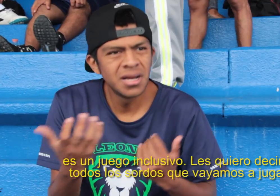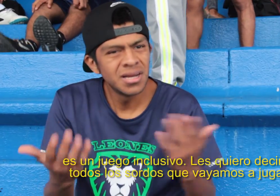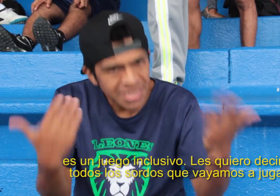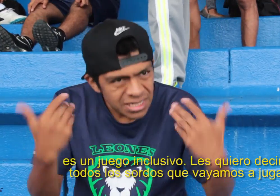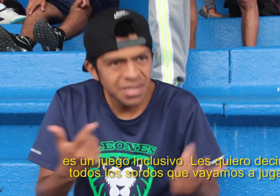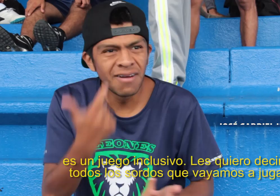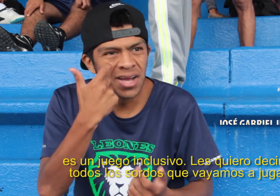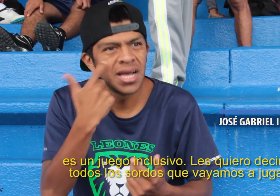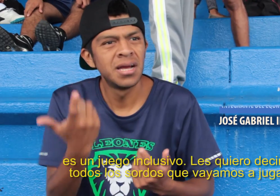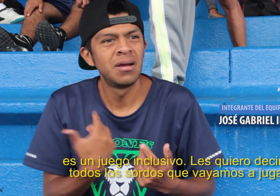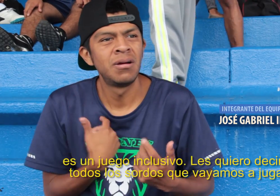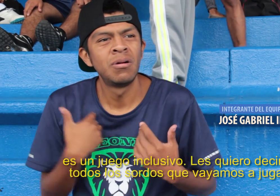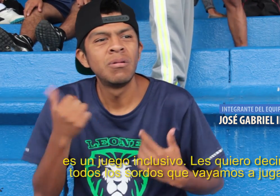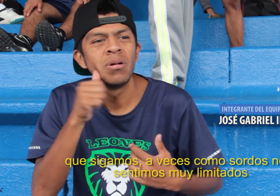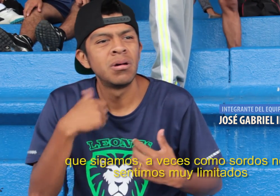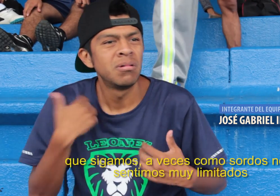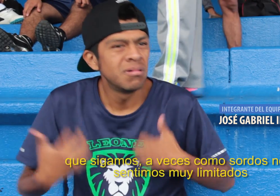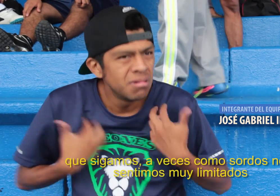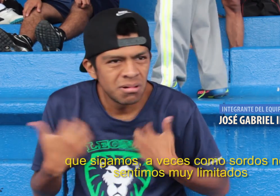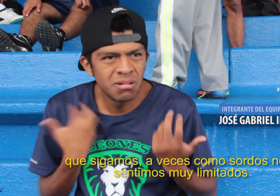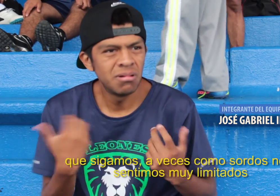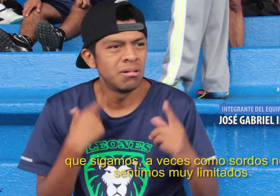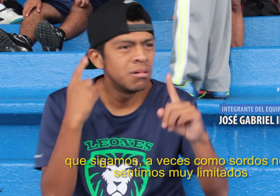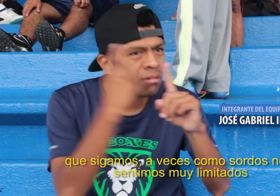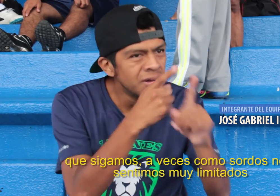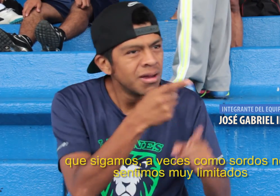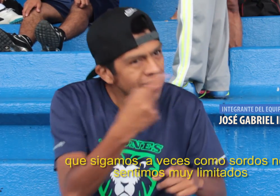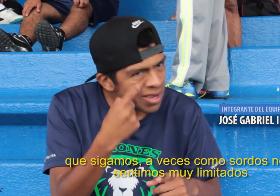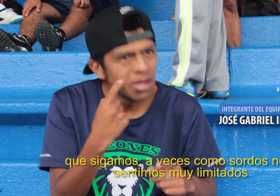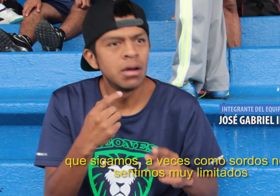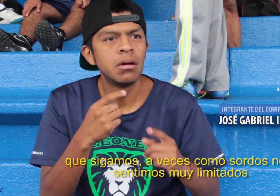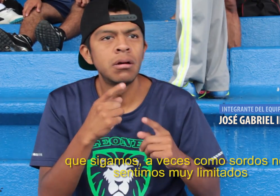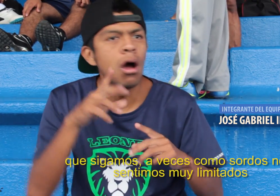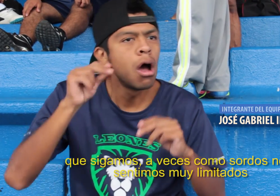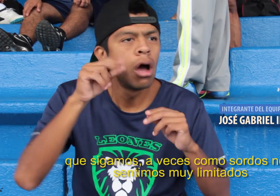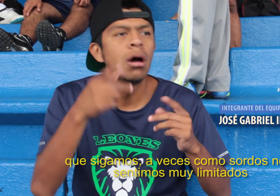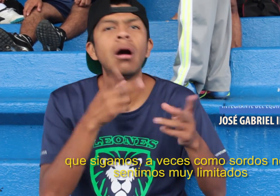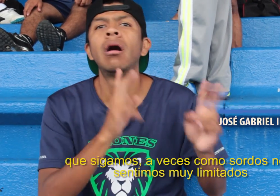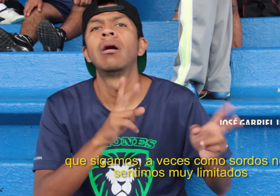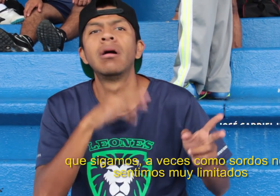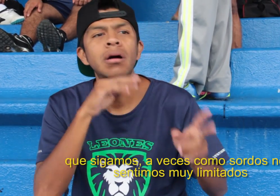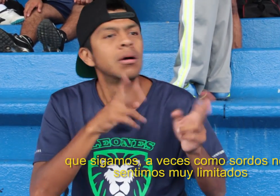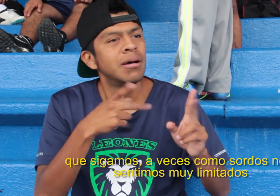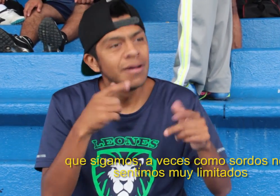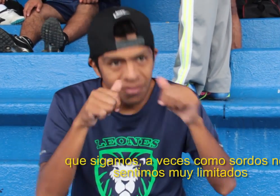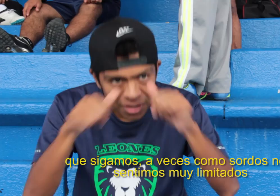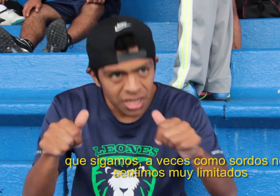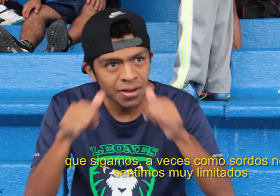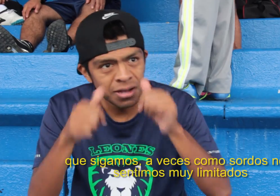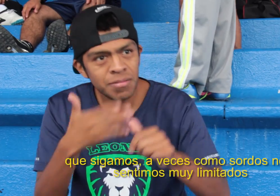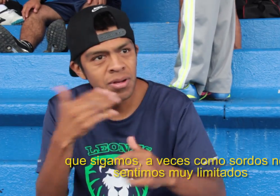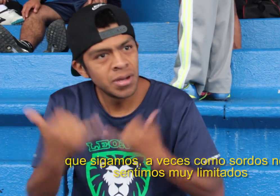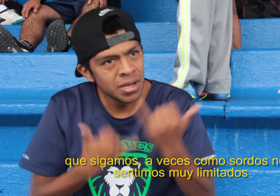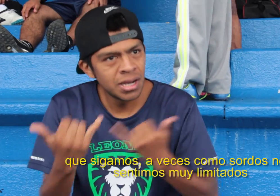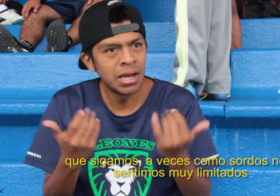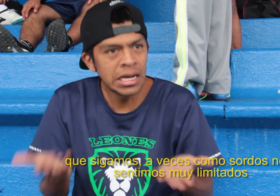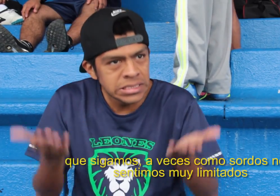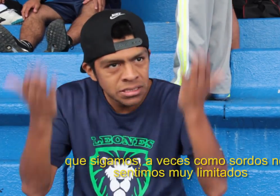vayamos a jugar, que sigamos a hacer más cosas. A veces nosotros como sordos nos sentimos muy limitados y